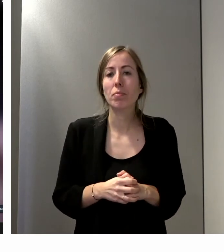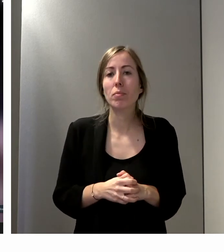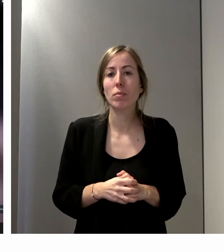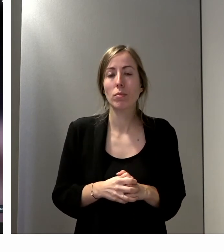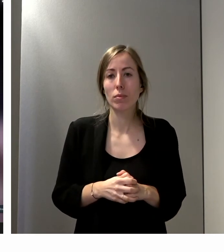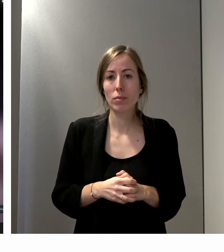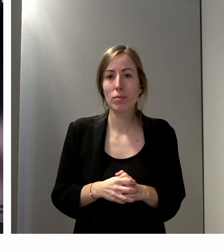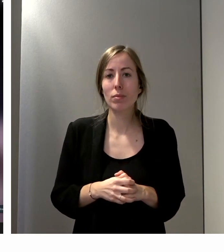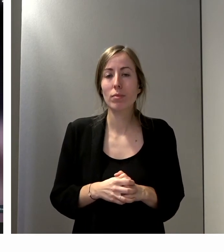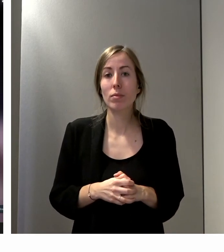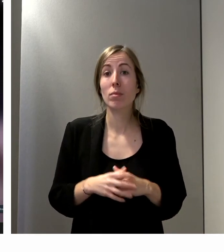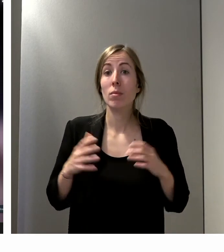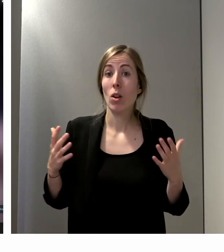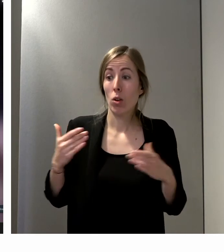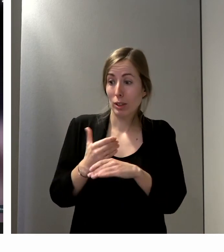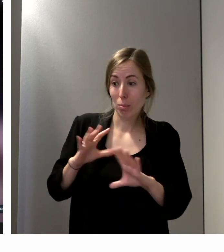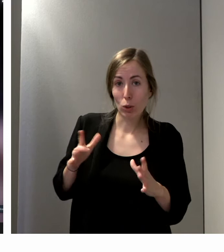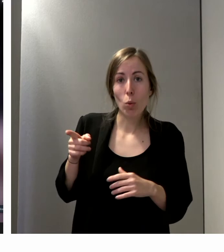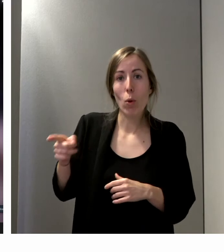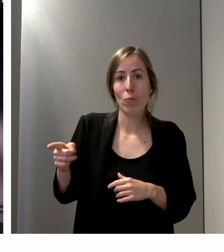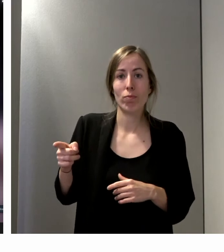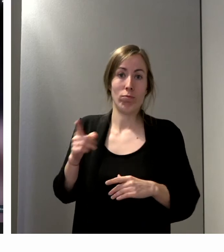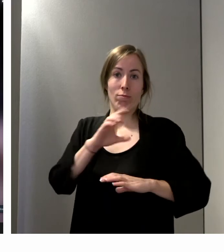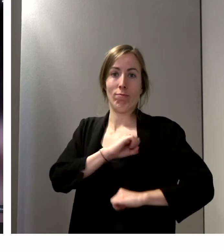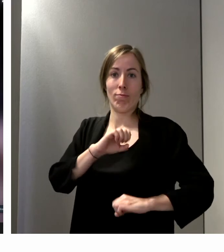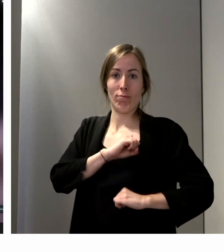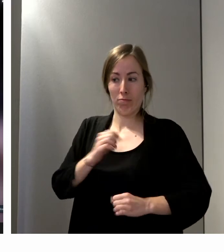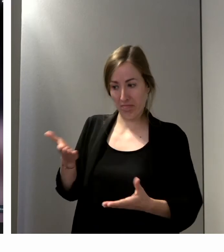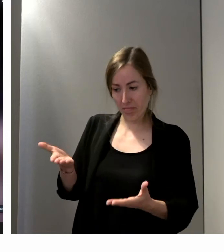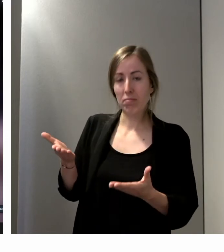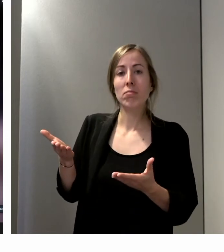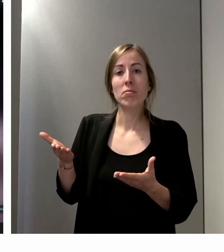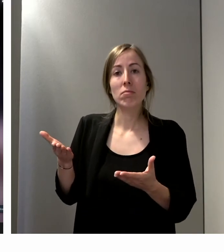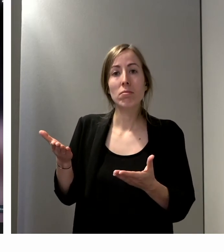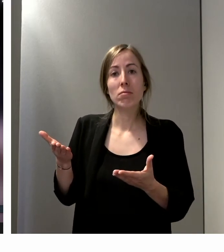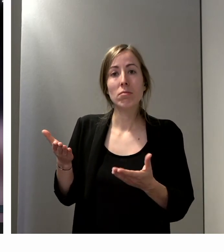le contour de l'expérimentation, c'est que